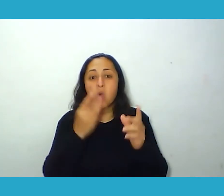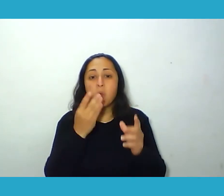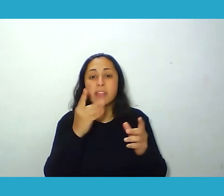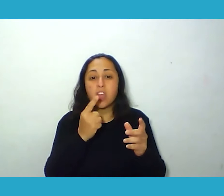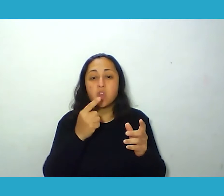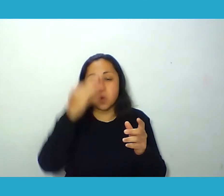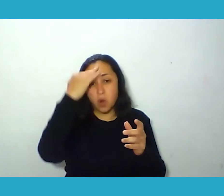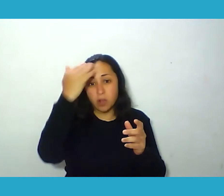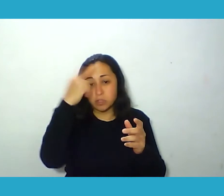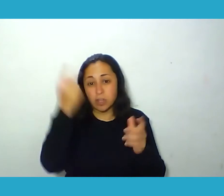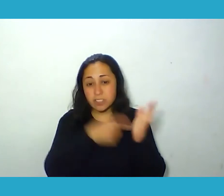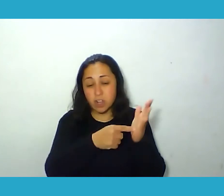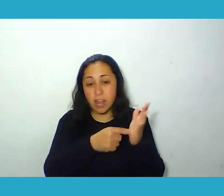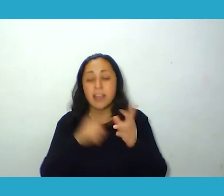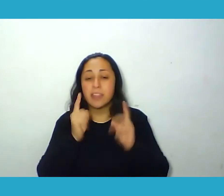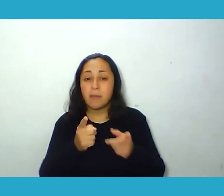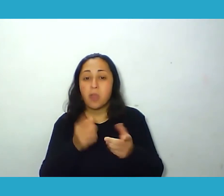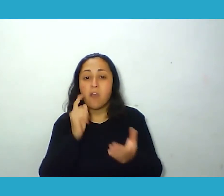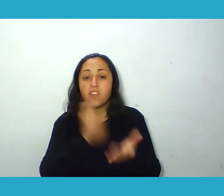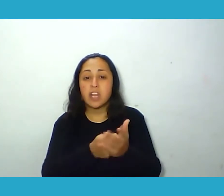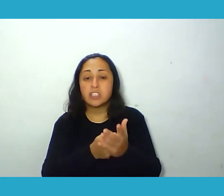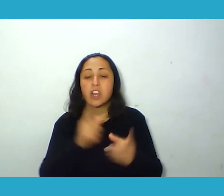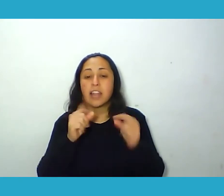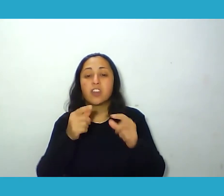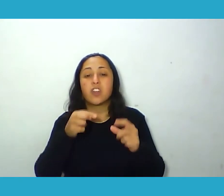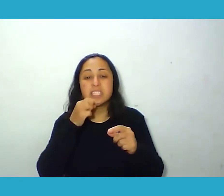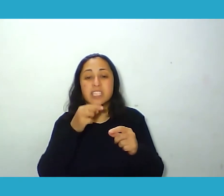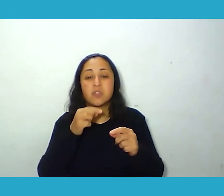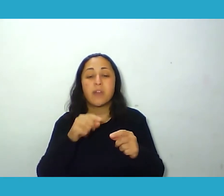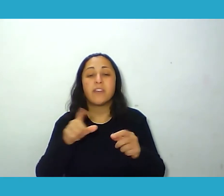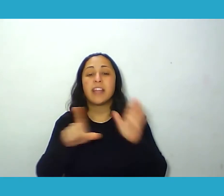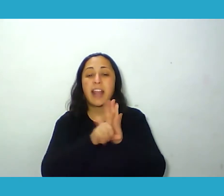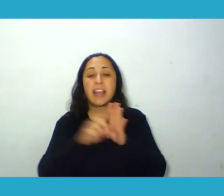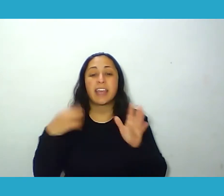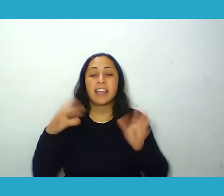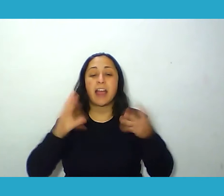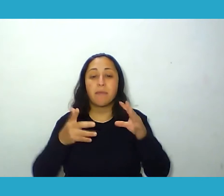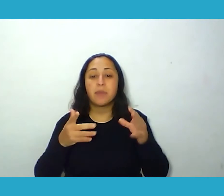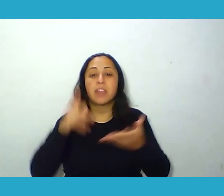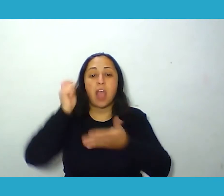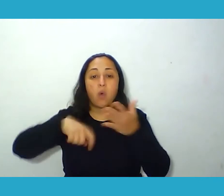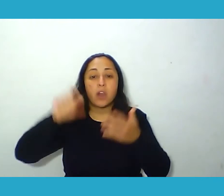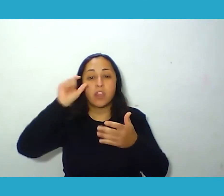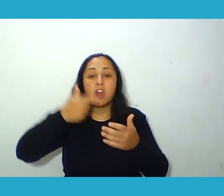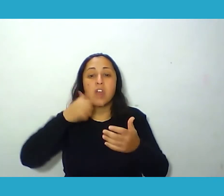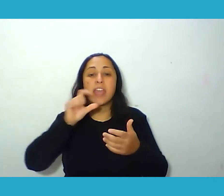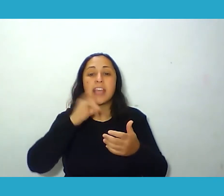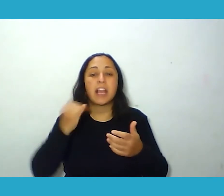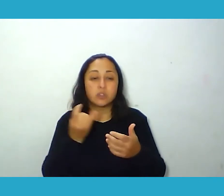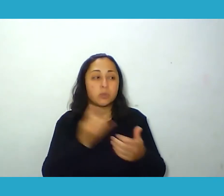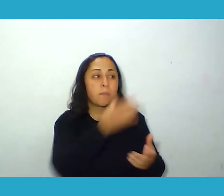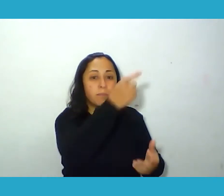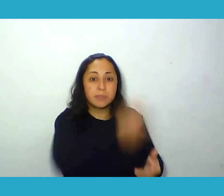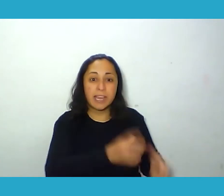41 y 16 de la Constitución Nacional, así como por la violación del artículo 19 de la Ley General del Ambiente y el Acuerdo de Escazú. Solicita asimismo al señor